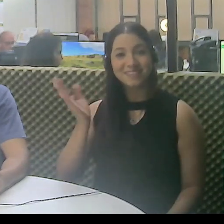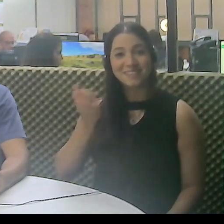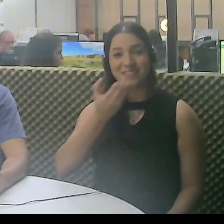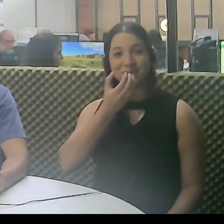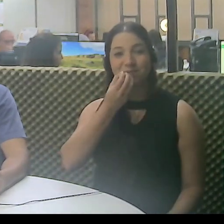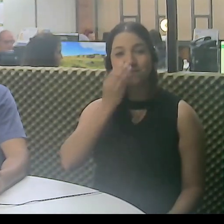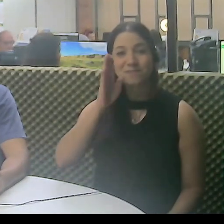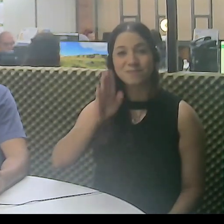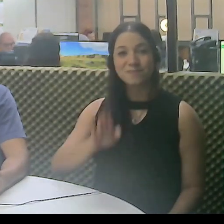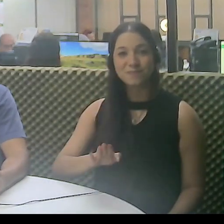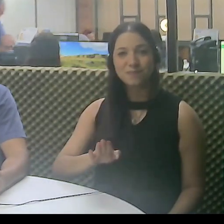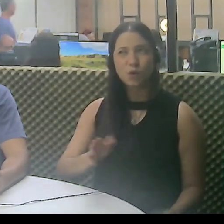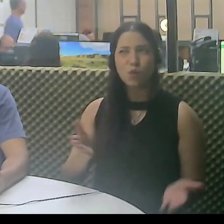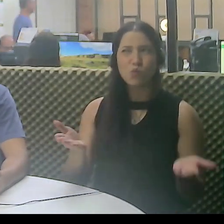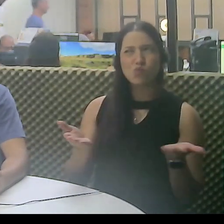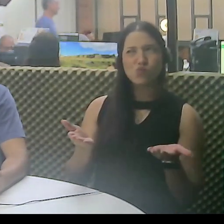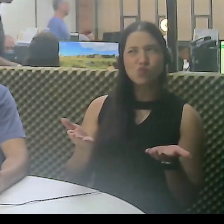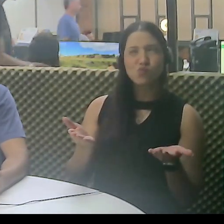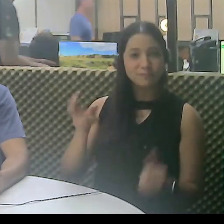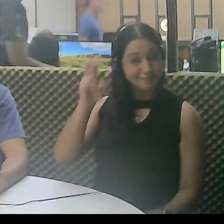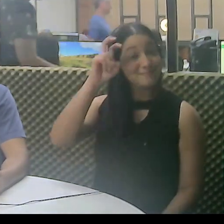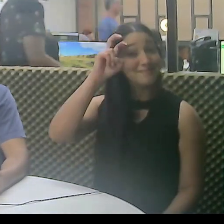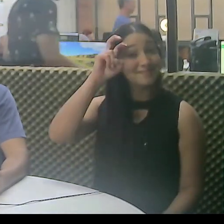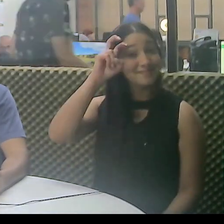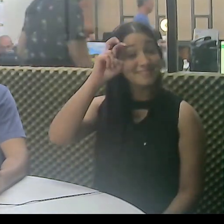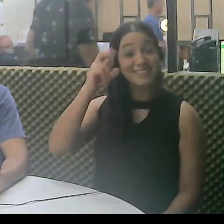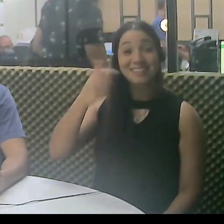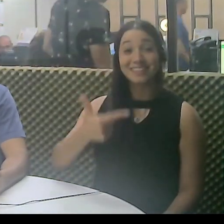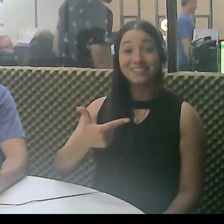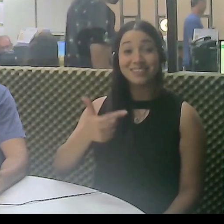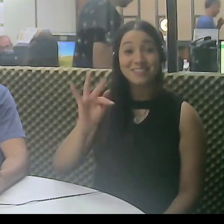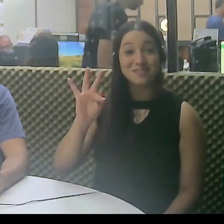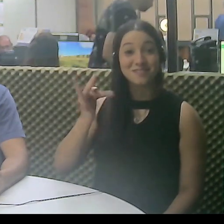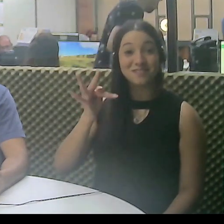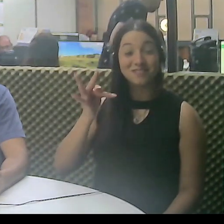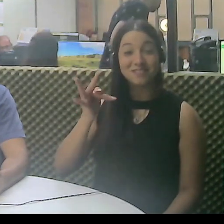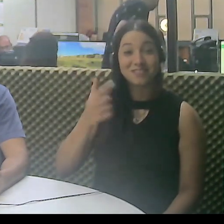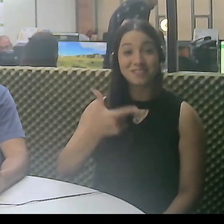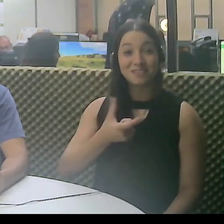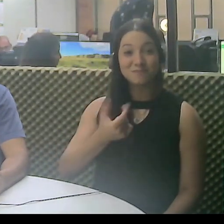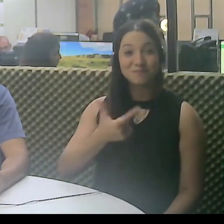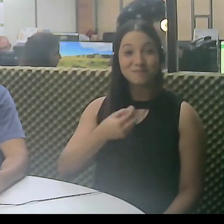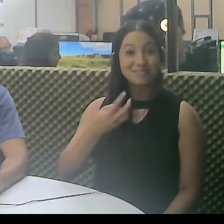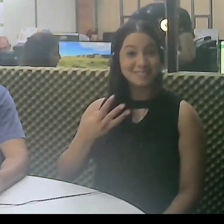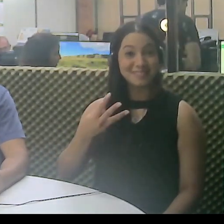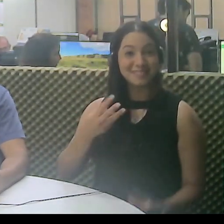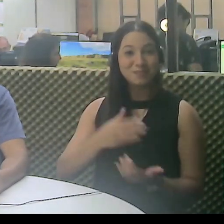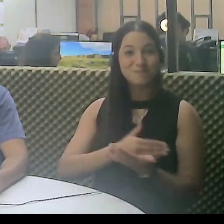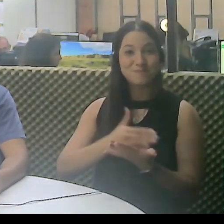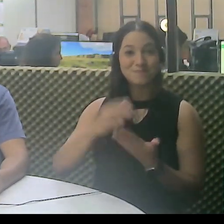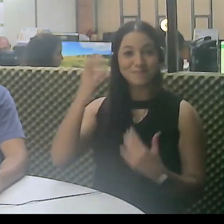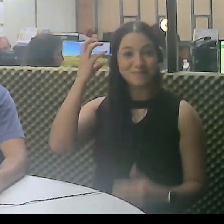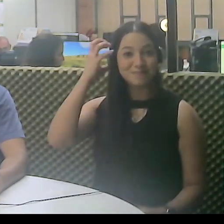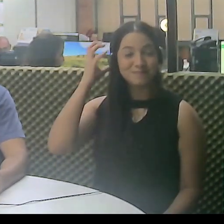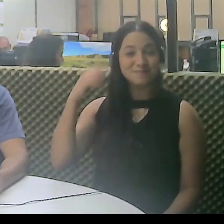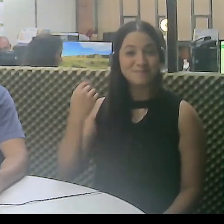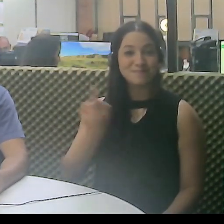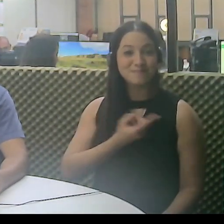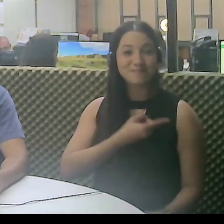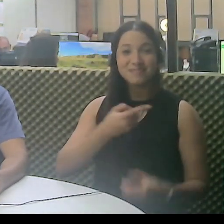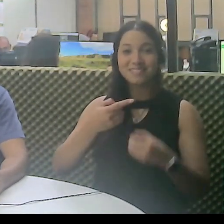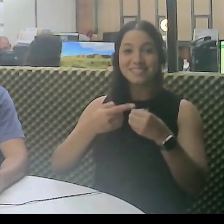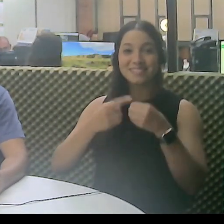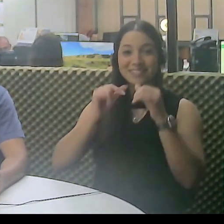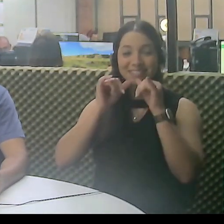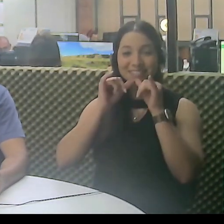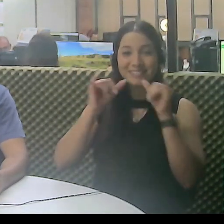boa tarde. Hoje é quinta-feira, dia 2 de fevereiro de 2023. Está no ar a Rádio Nossa Cidade com um boletim